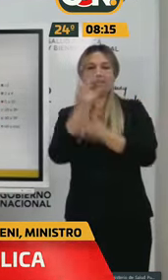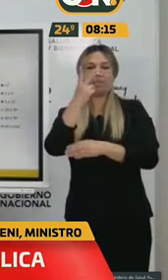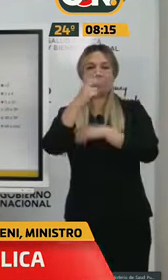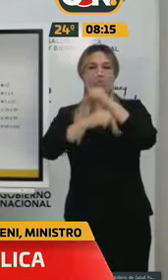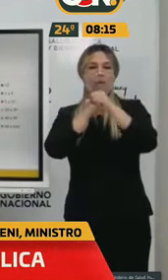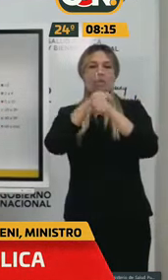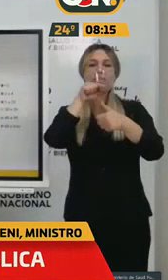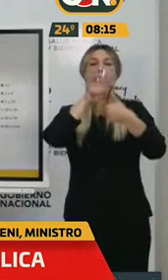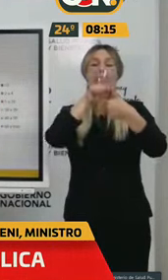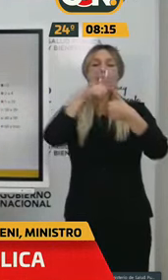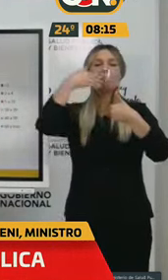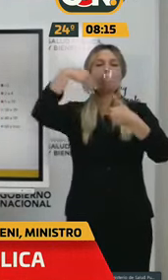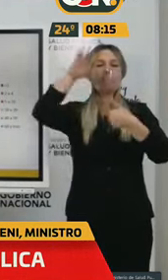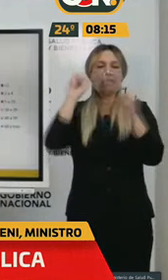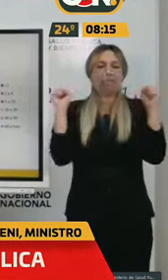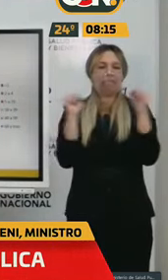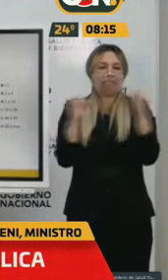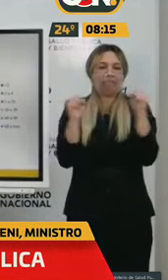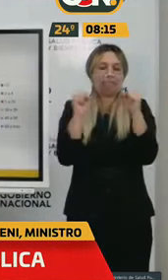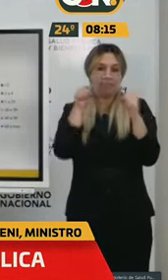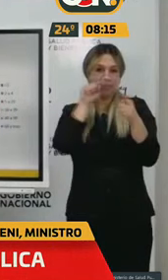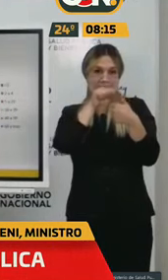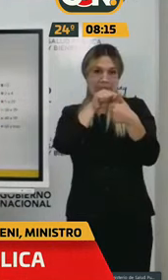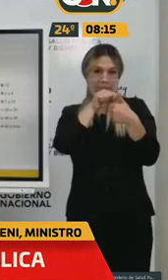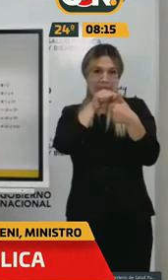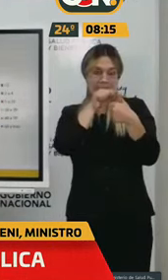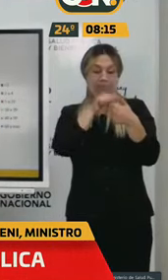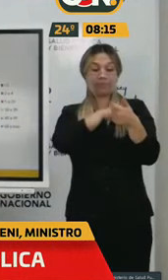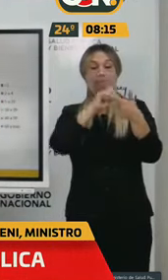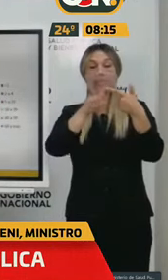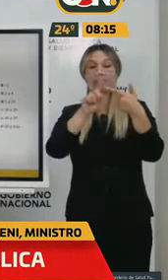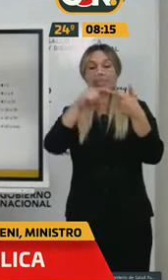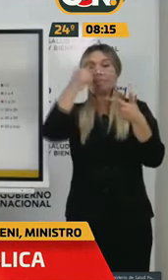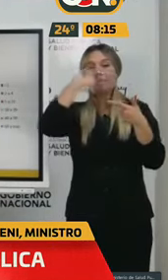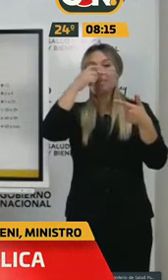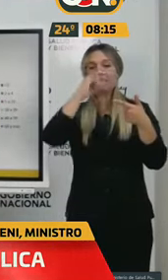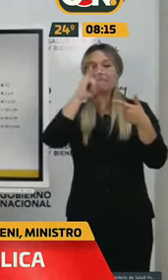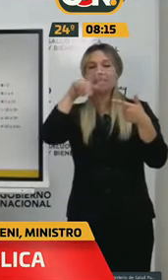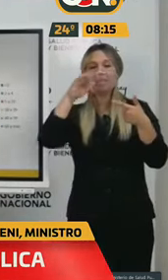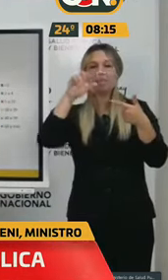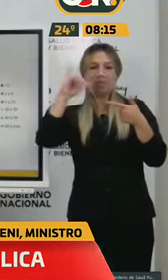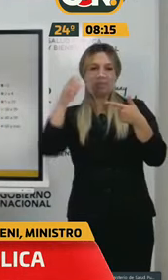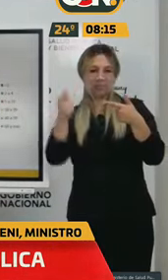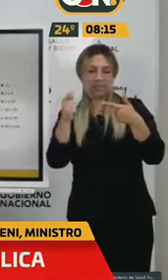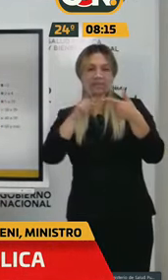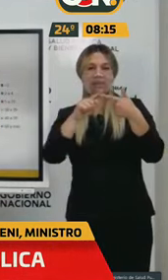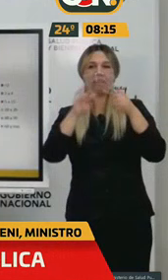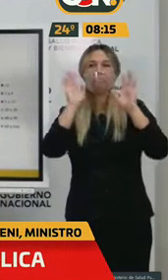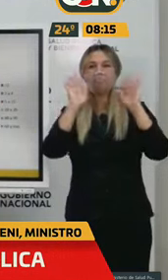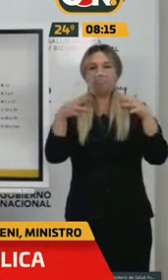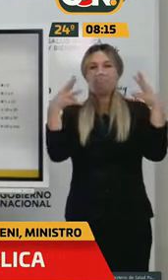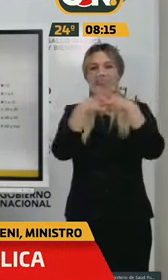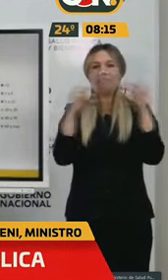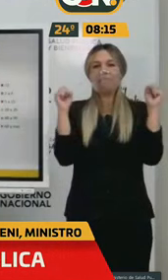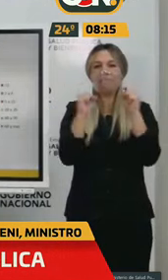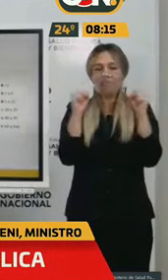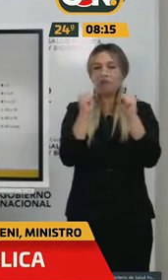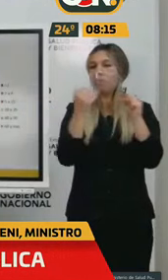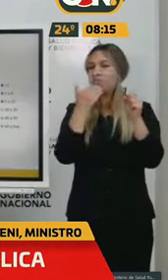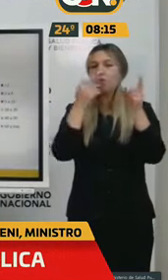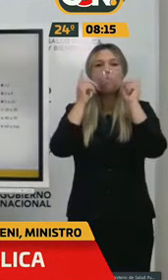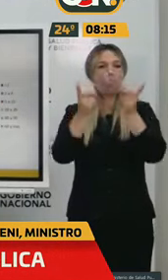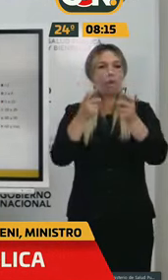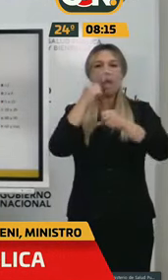de invierno, ¿verdad? El virus de influenza también, que tiene cierta predilección por el invierno, pero se puede ver a lo largo de todo el